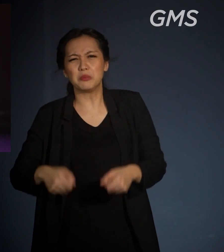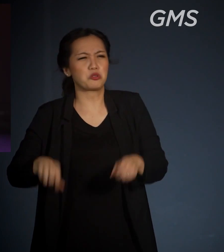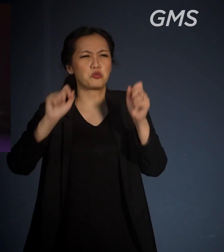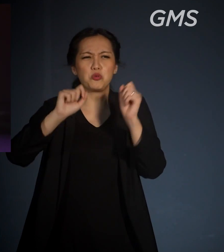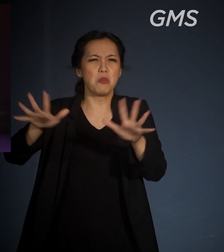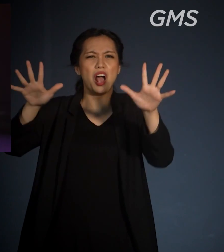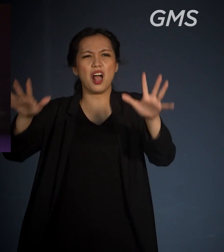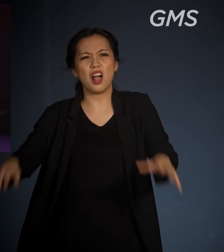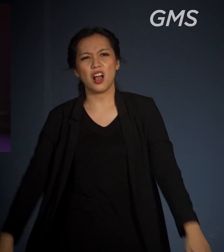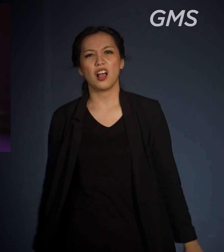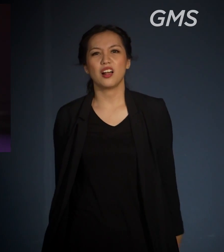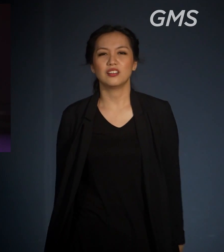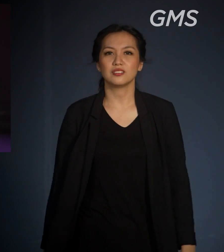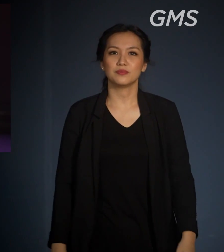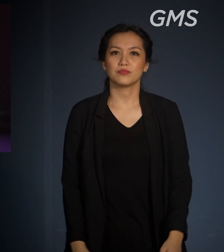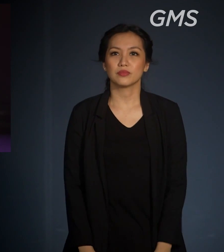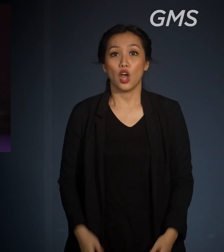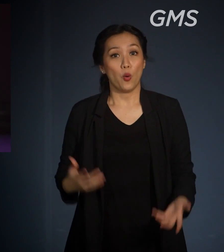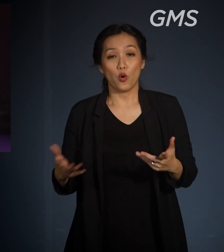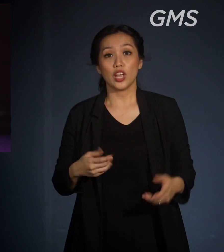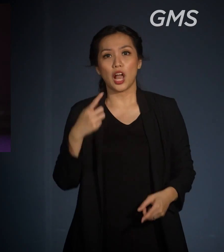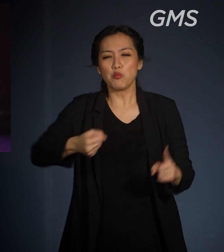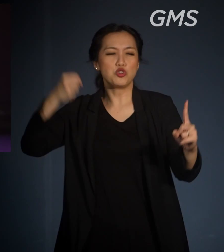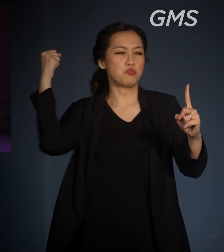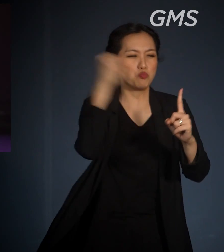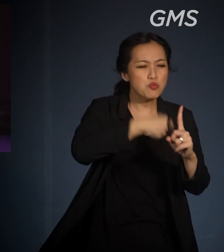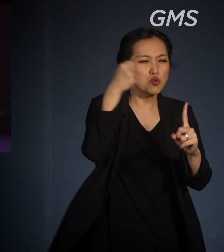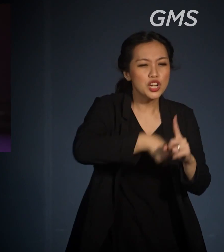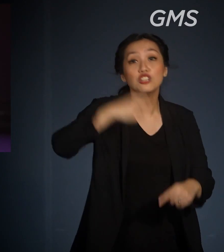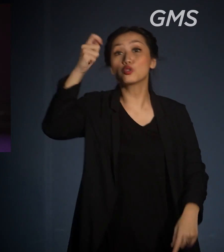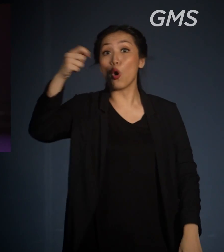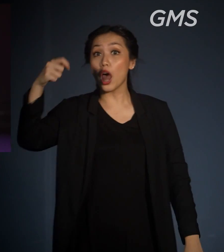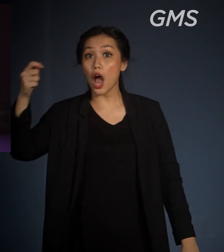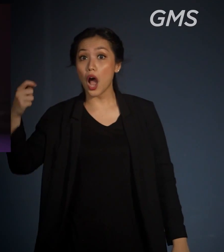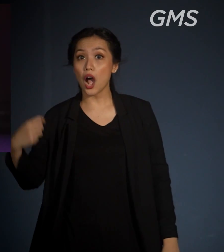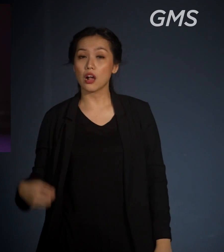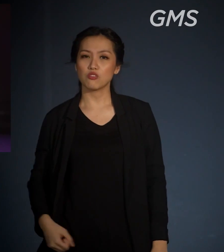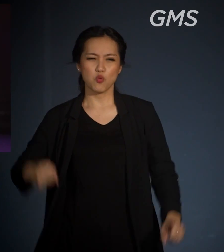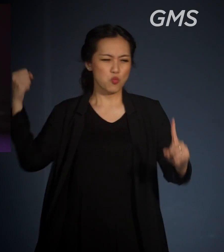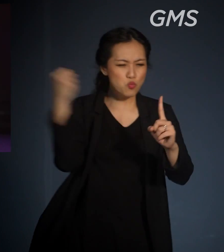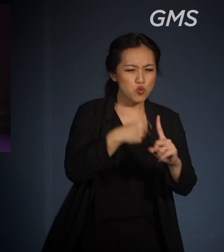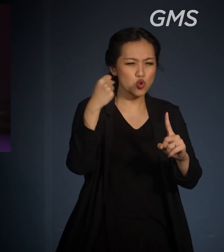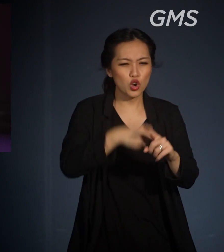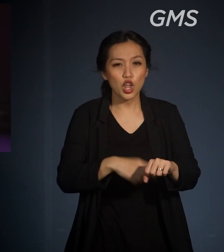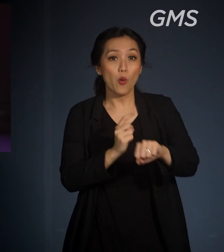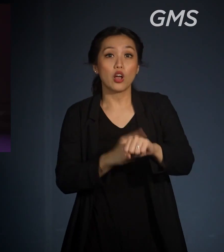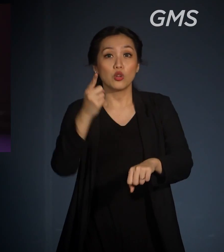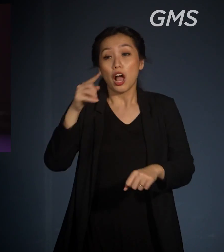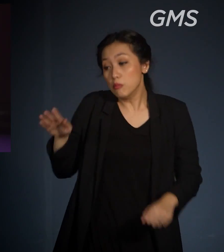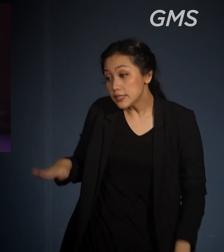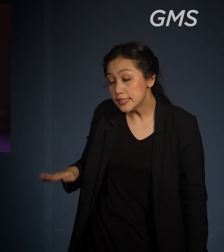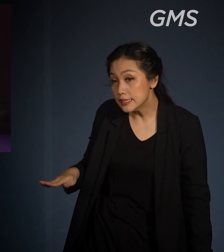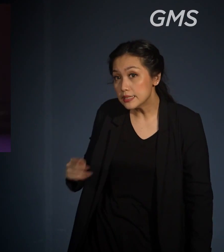Mungkin Anda adalah orang yang suka dibully di sekolah atau suka dibully di masa kecil.